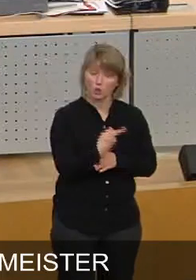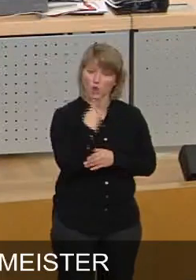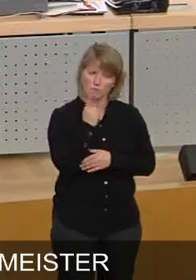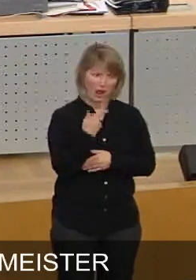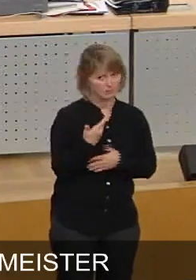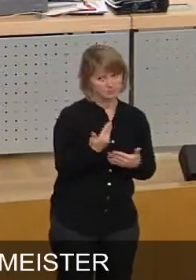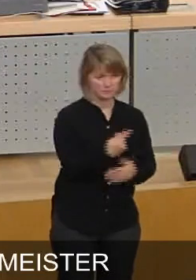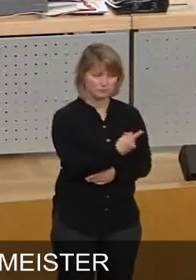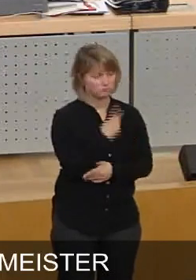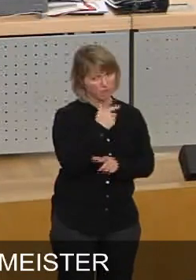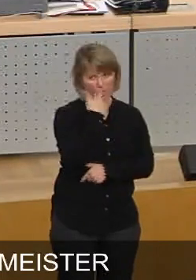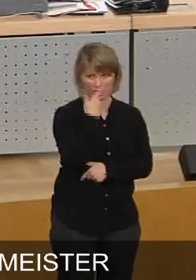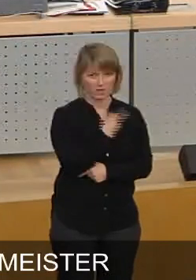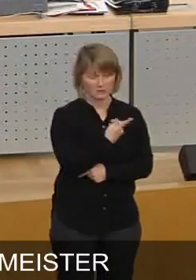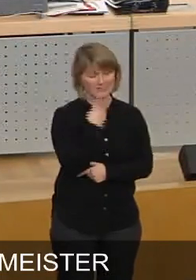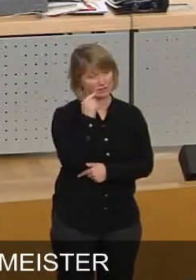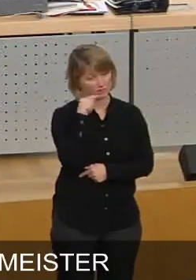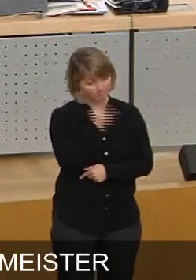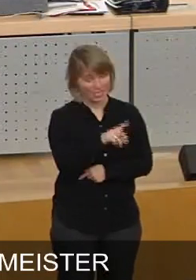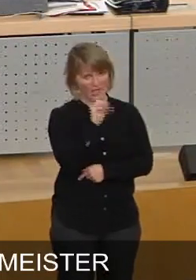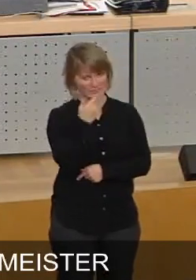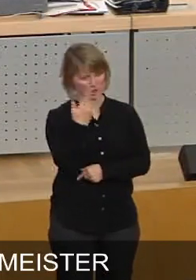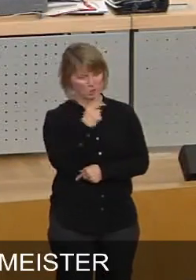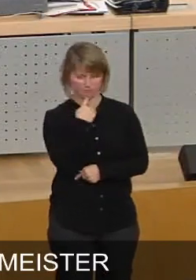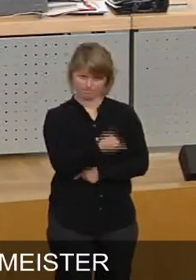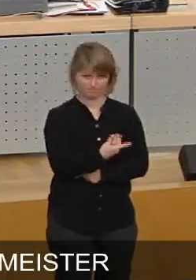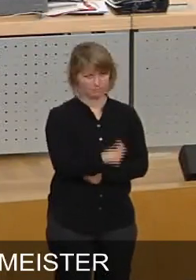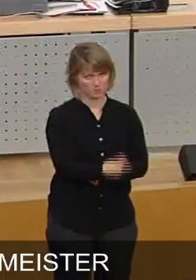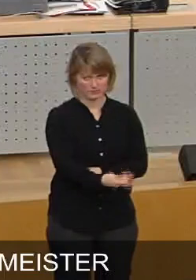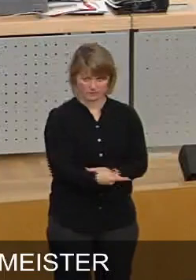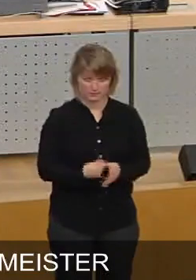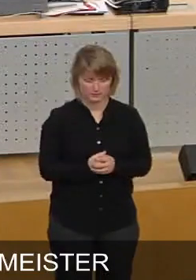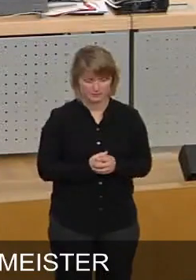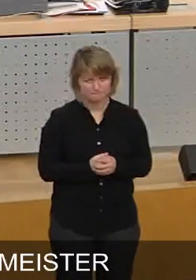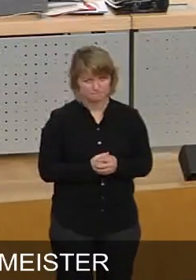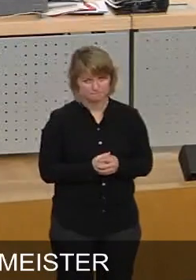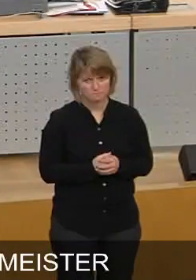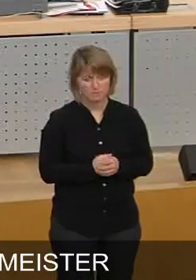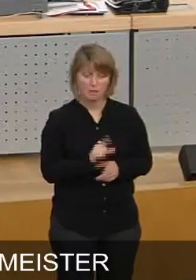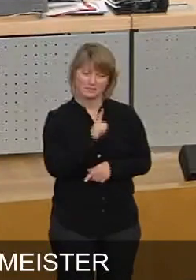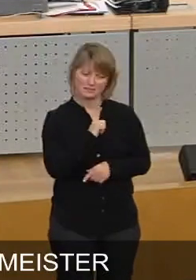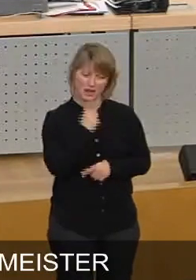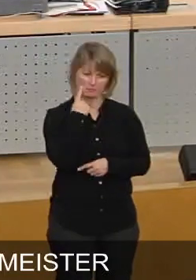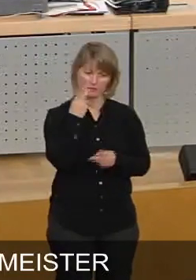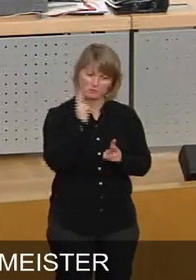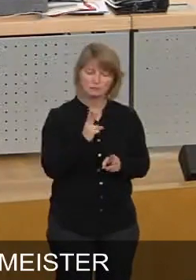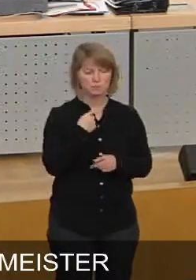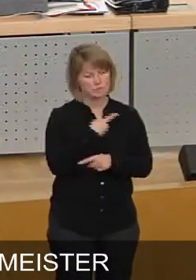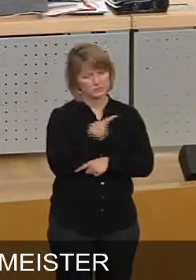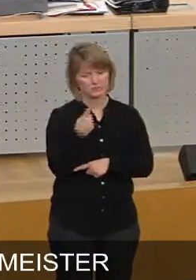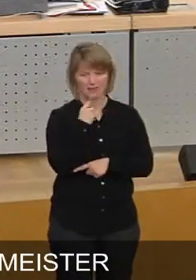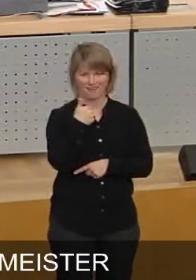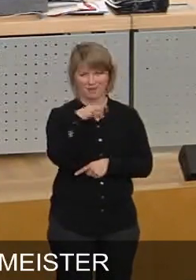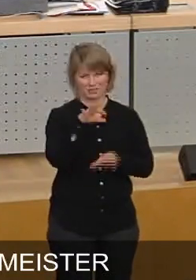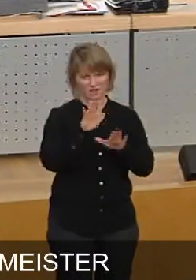ernst genommen hat. Hier wird es wohl erstmalig zu einer Versagung kommen. Es muss nach meiner Überzeugung eine Einzelfallprüfung geben